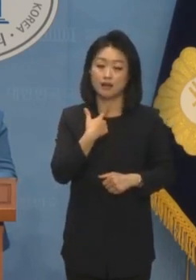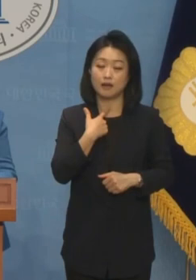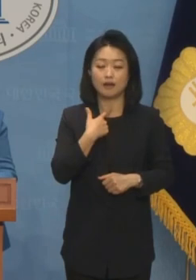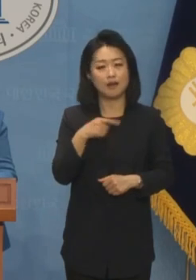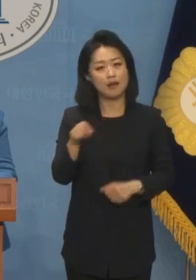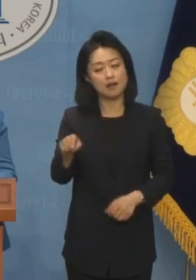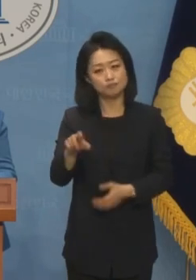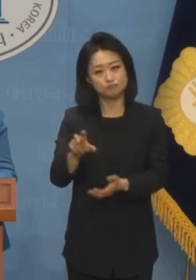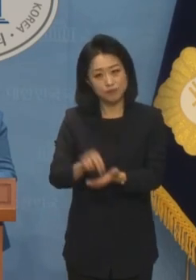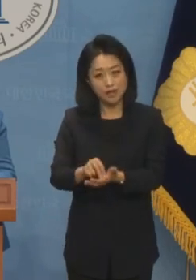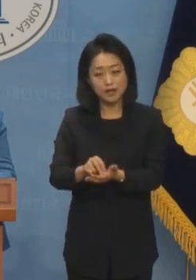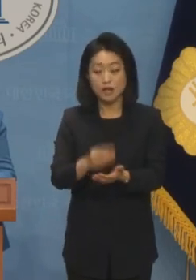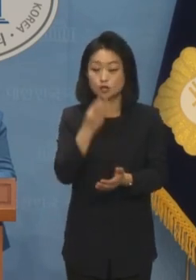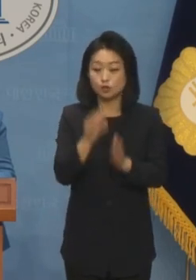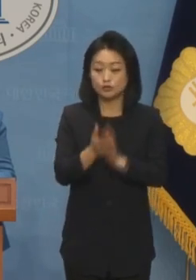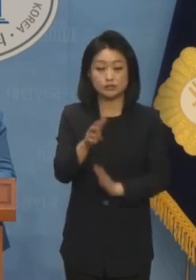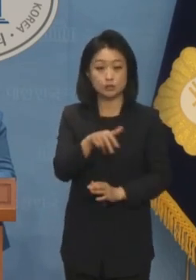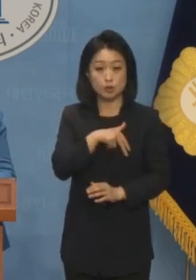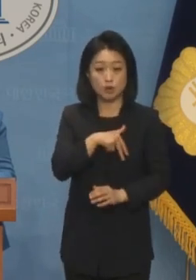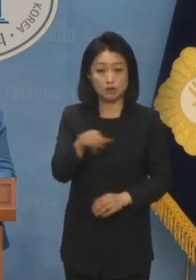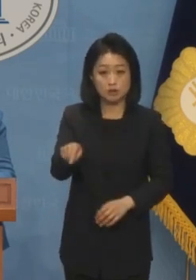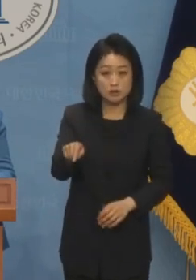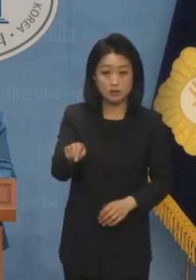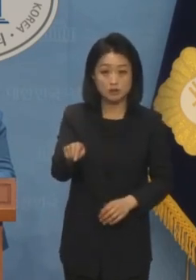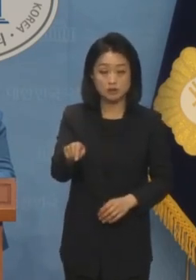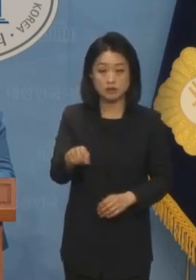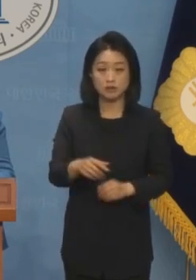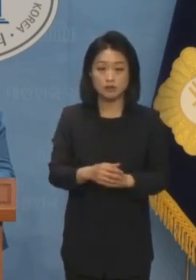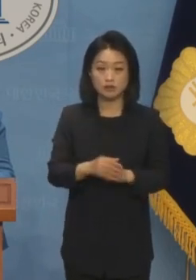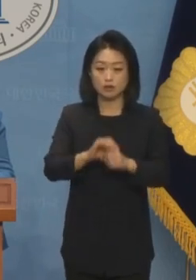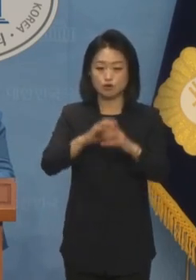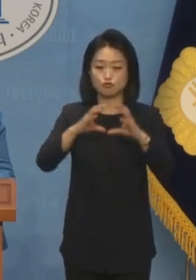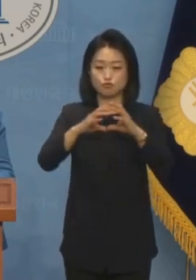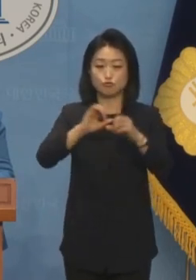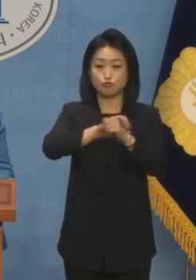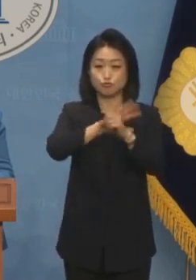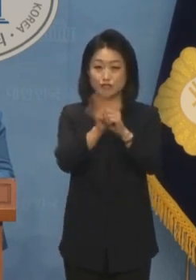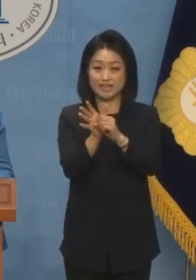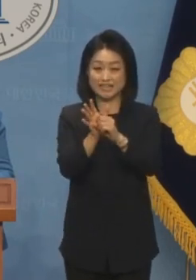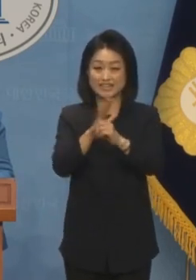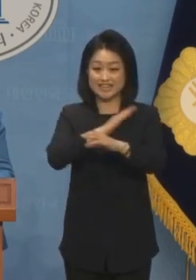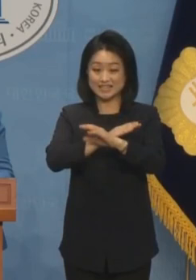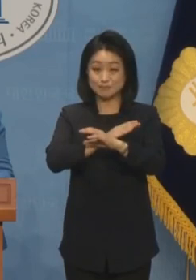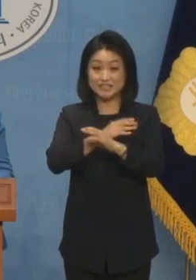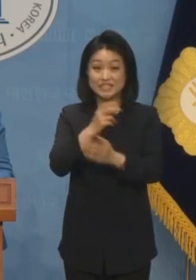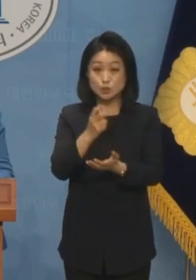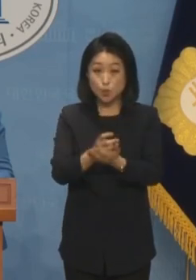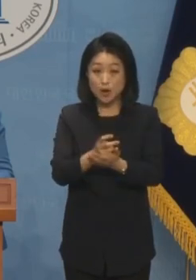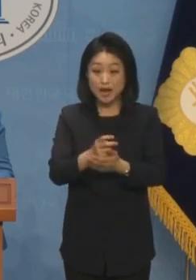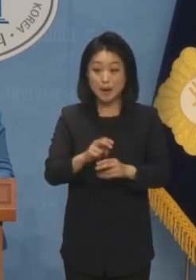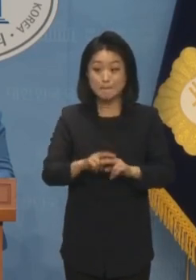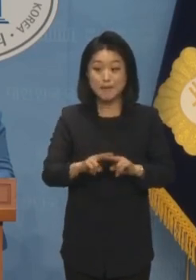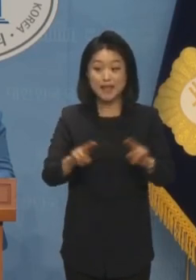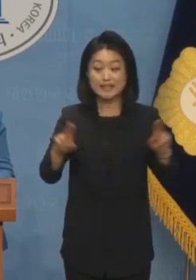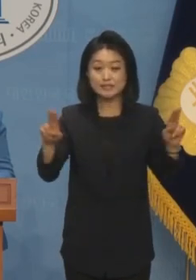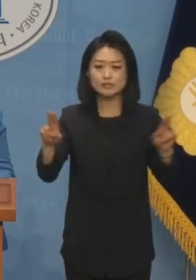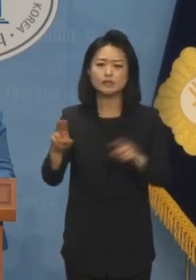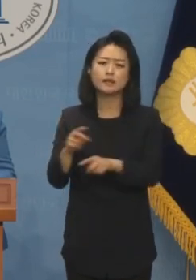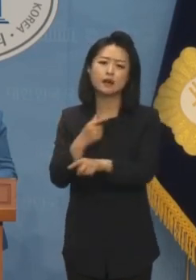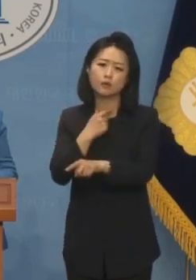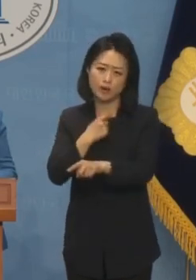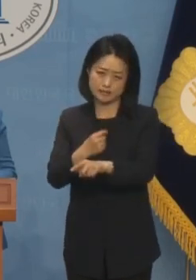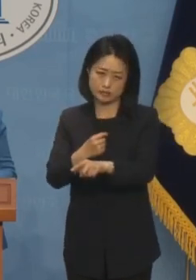것처럼 국힘당 서울시 의원들은 우길기 금지 조례를 폐지하려고 했는데